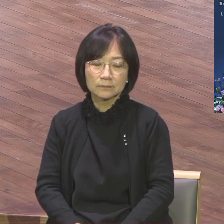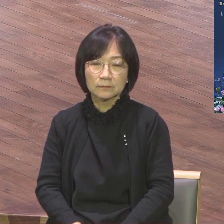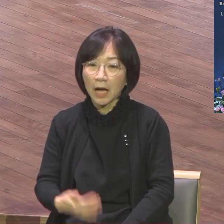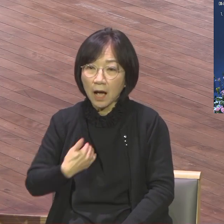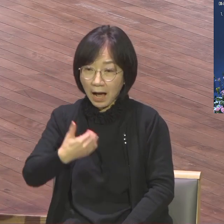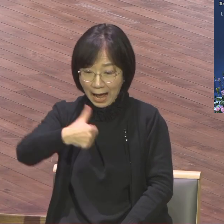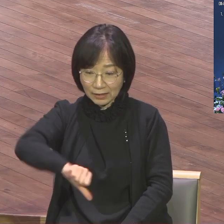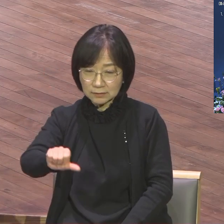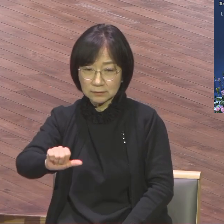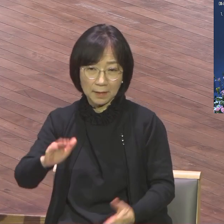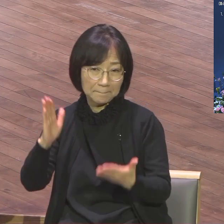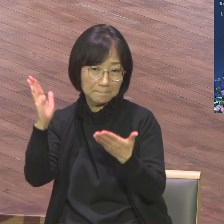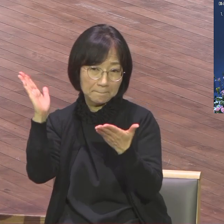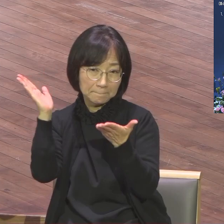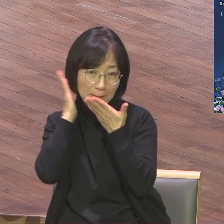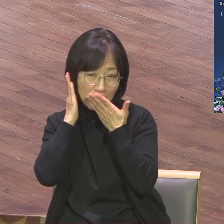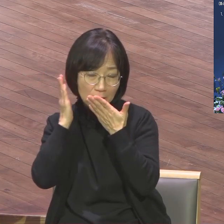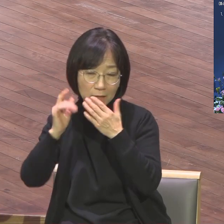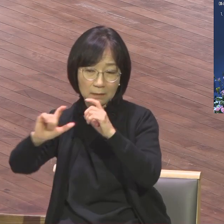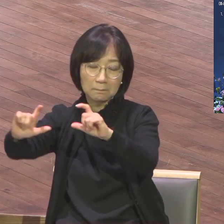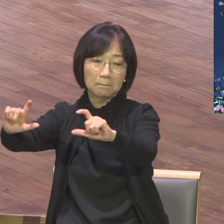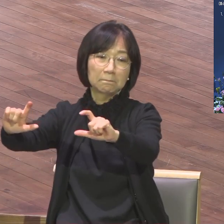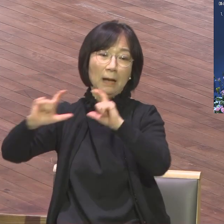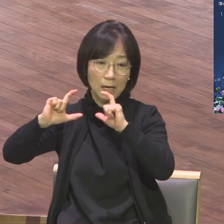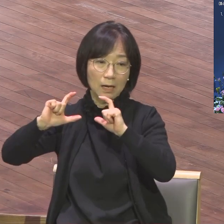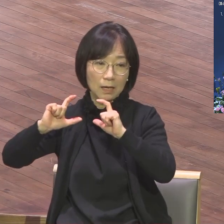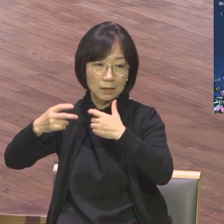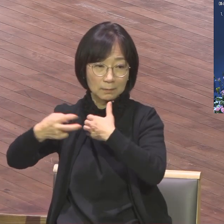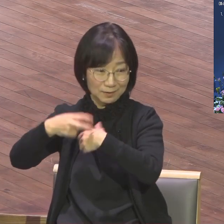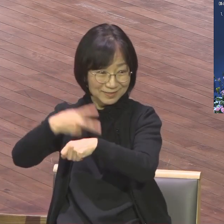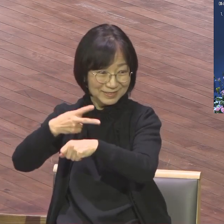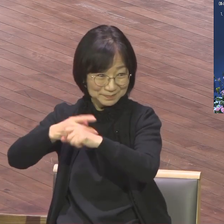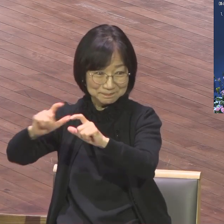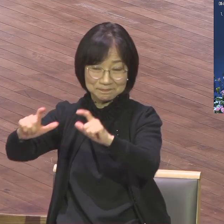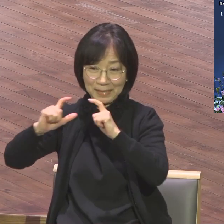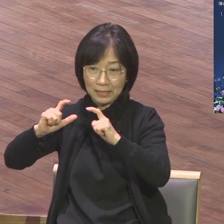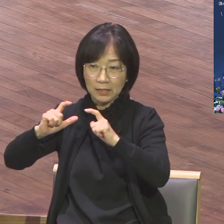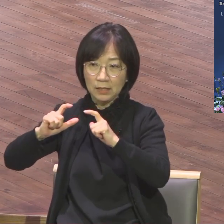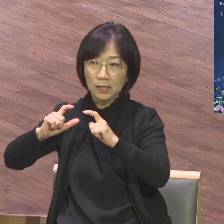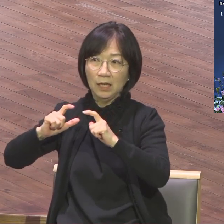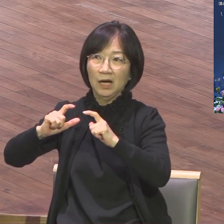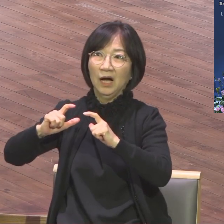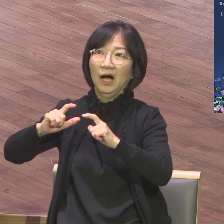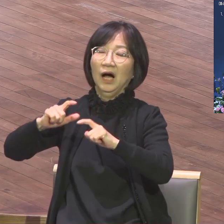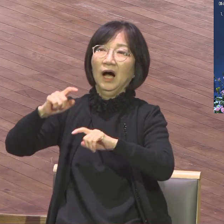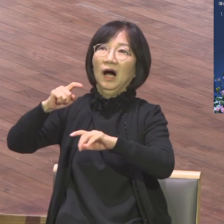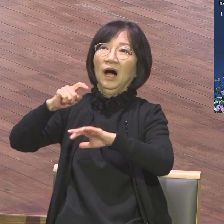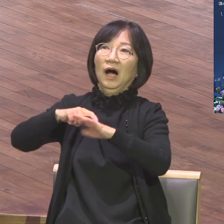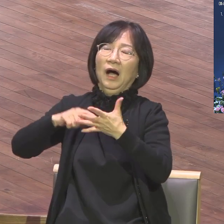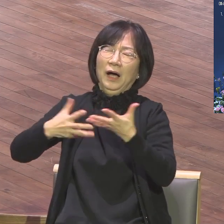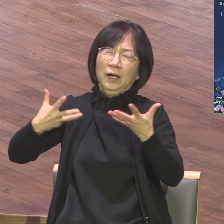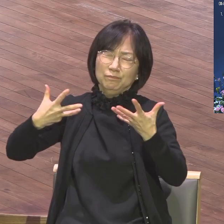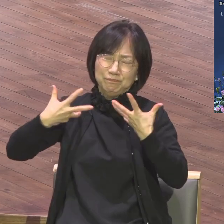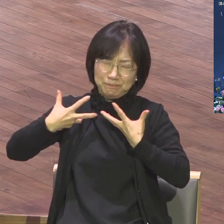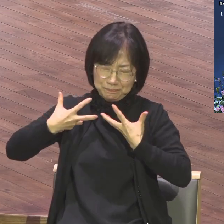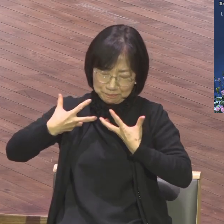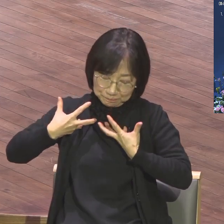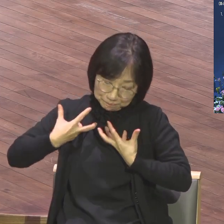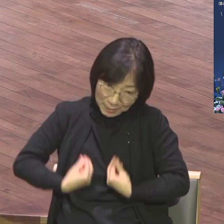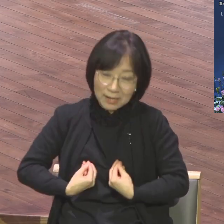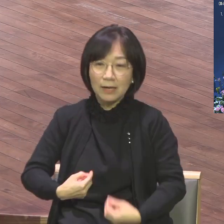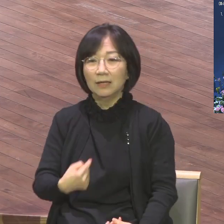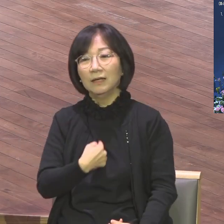이 청각장애 진단을 소식을 듣고 그 하늘이 무려 땅일 거죠. 내